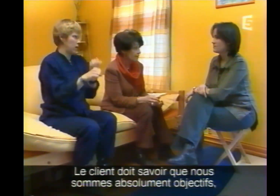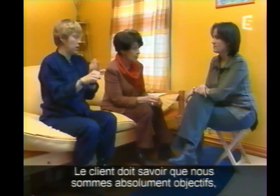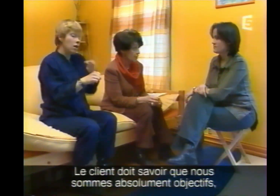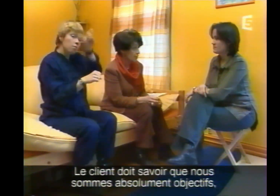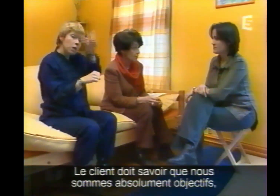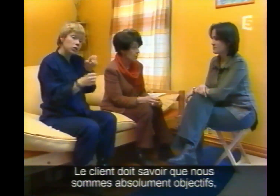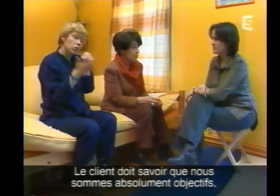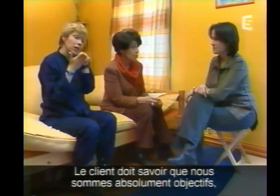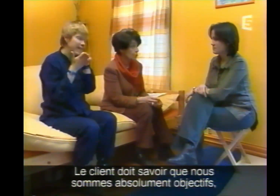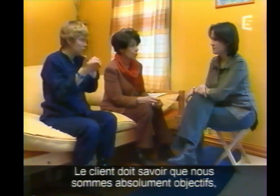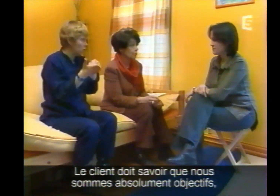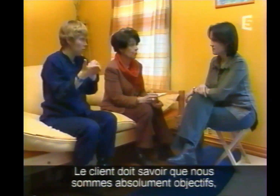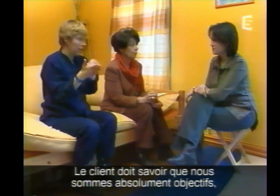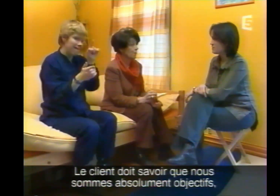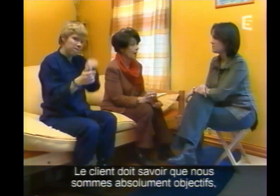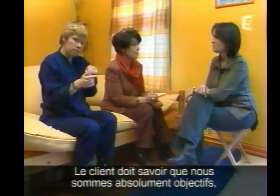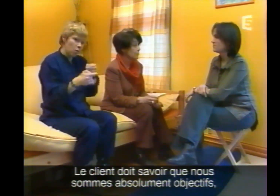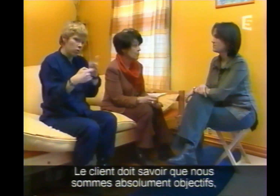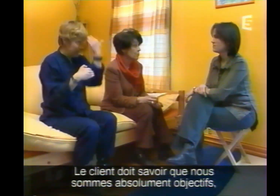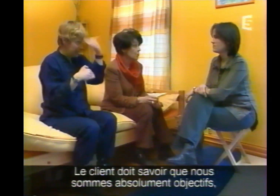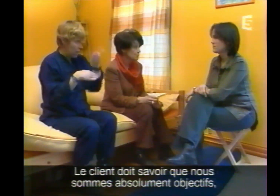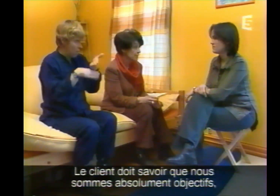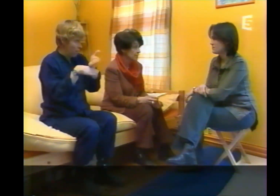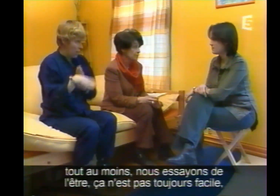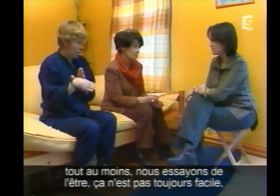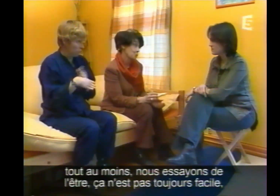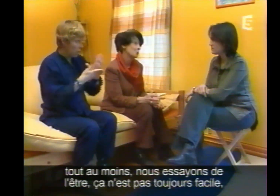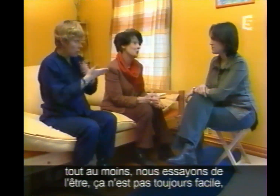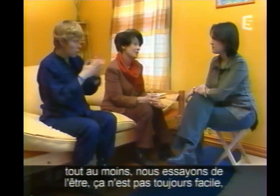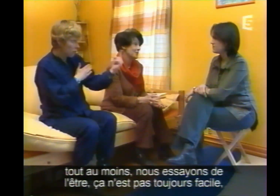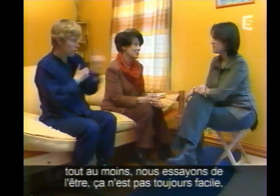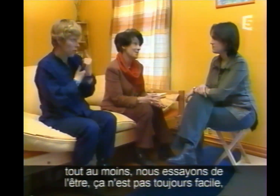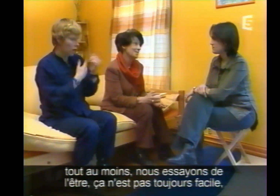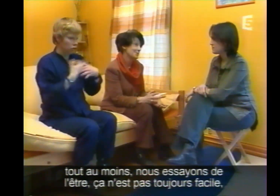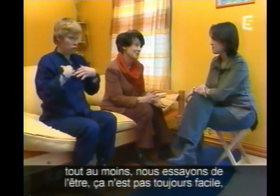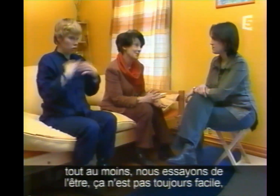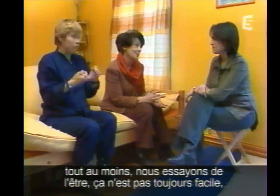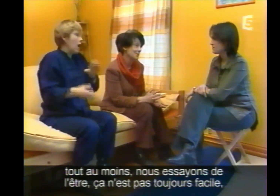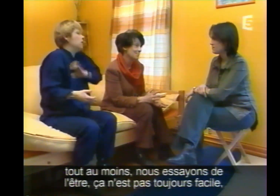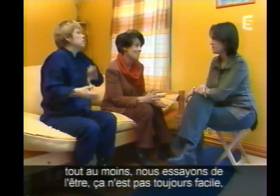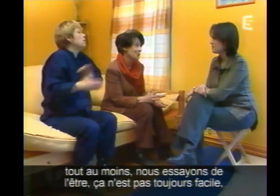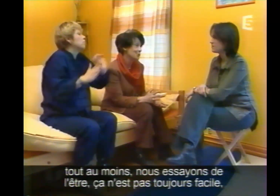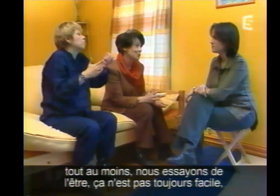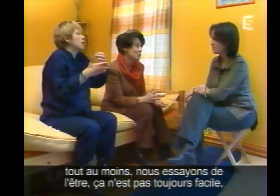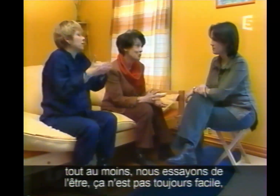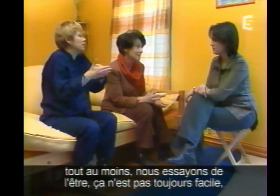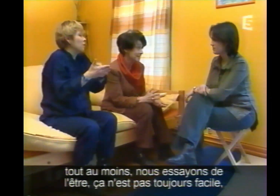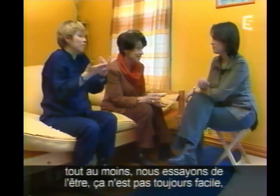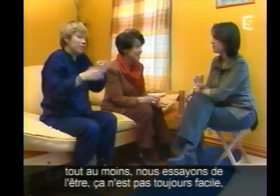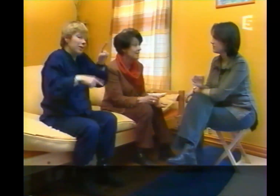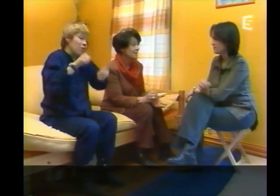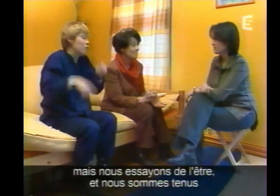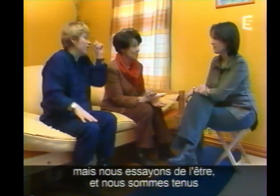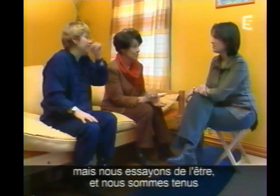savoir que nous sommes absolument objectifs, tout au moins nous essayons de l'être, ça n'est pas toujours facile, mais nous